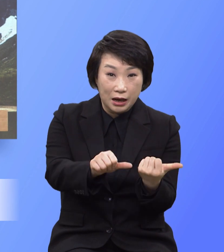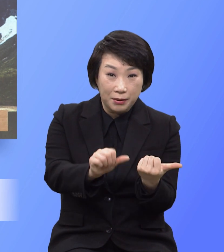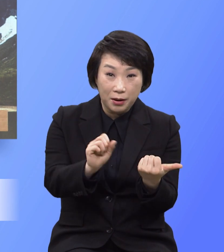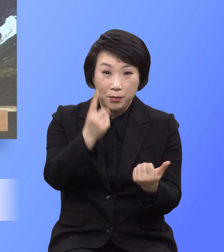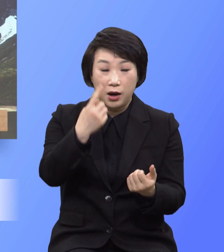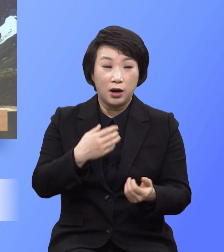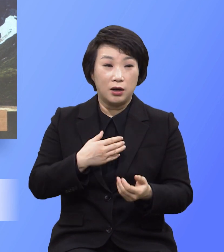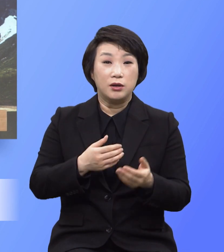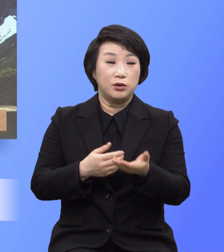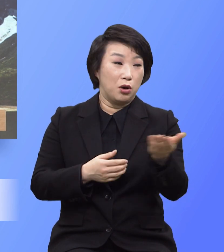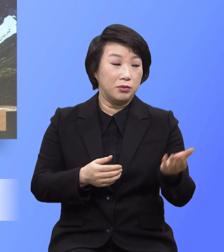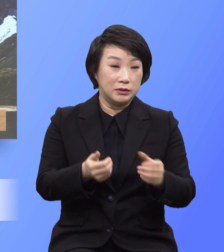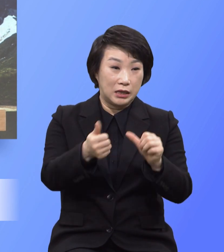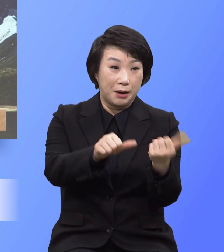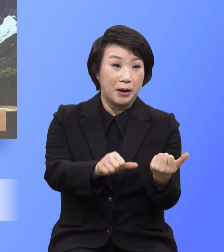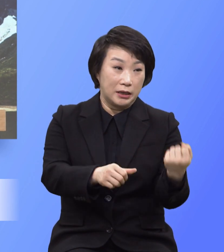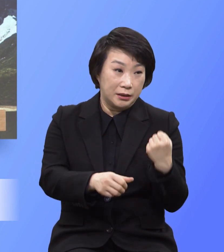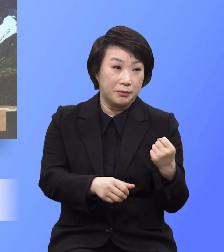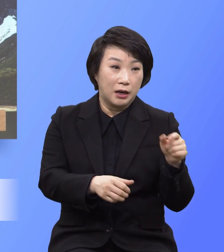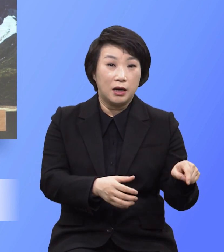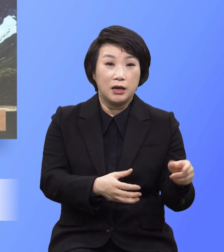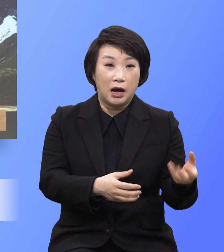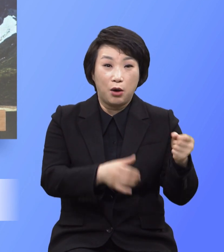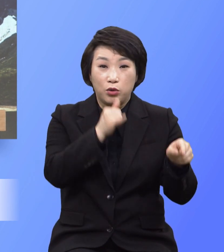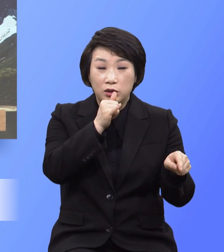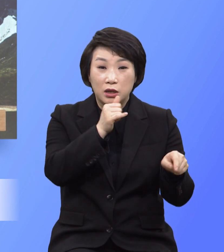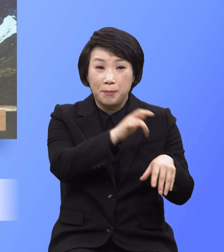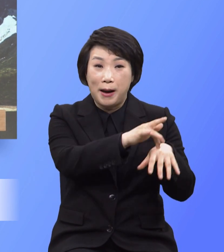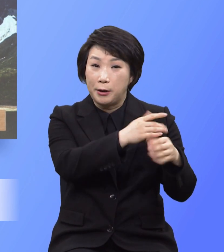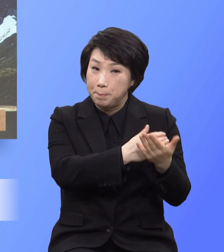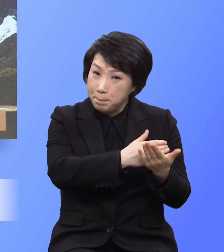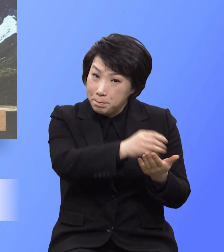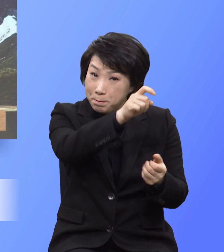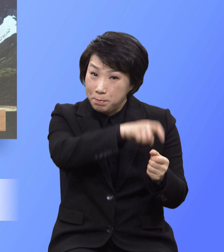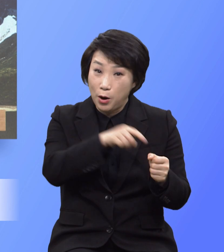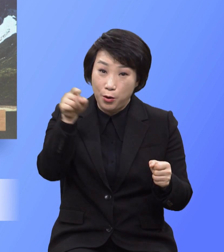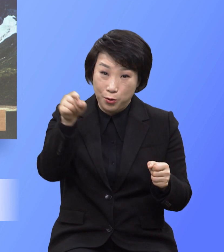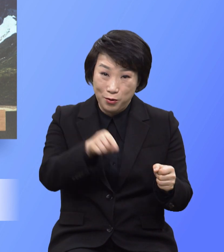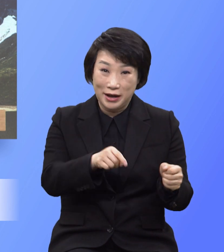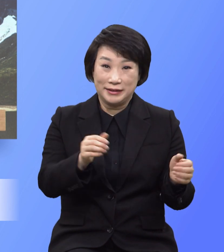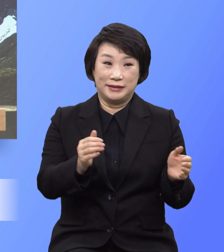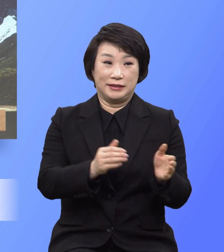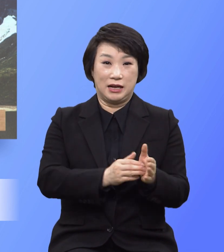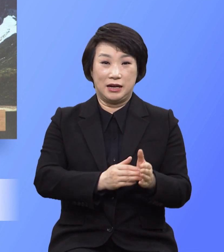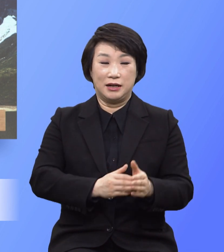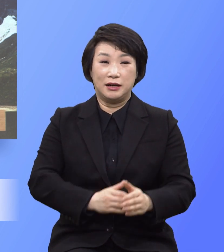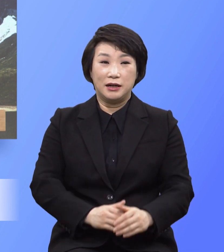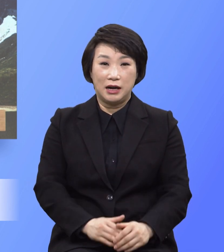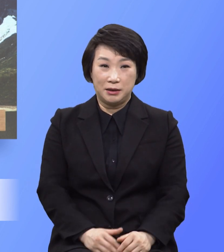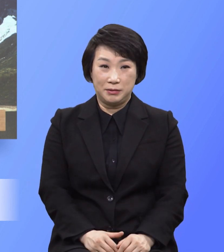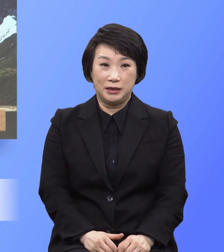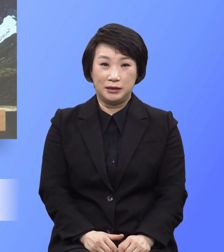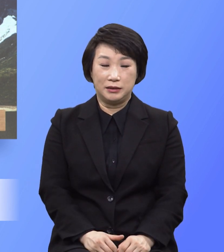사망으로 말미암아 사망의 세력을 잡은 자 마귀를 없이 하시며, 그